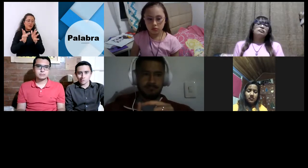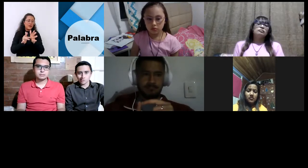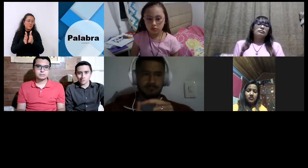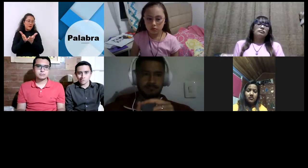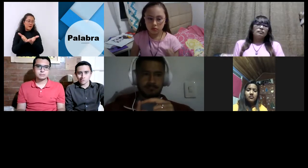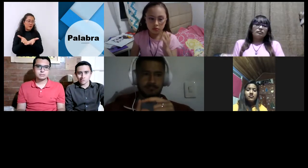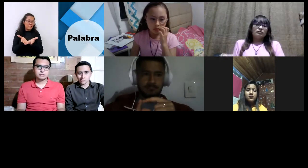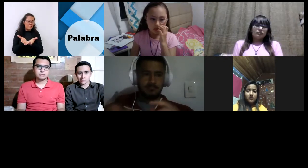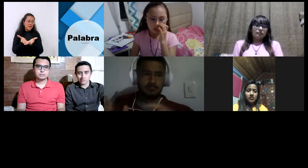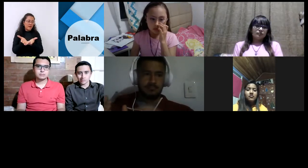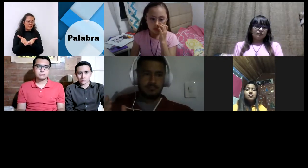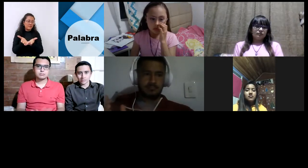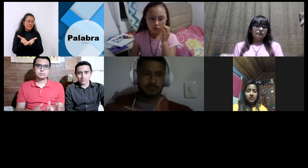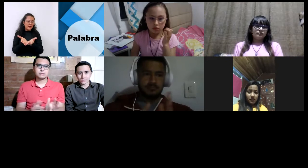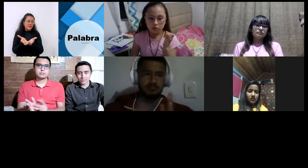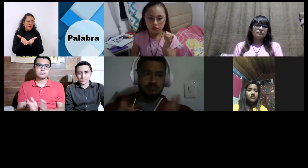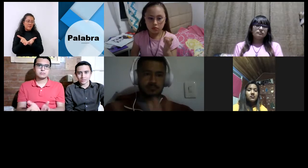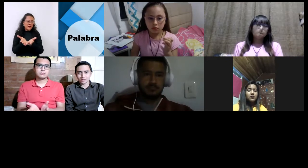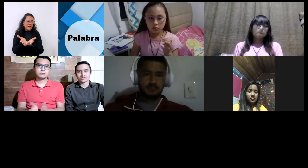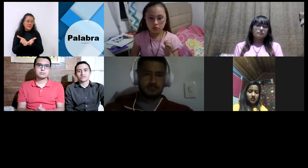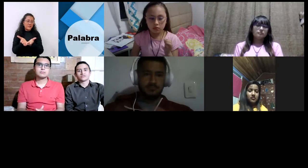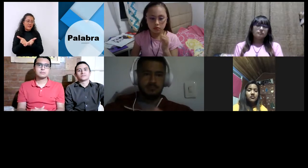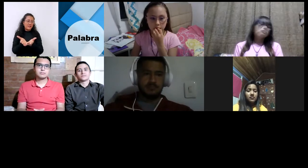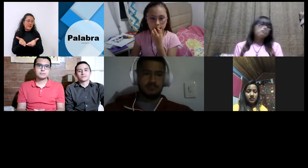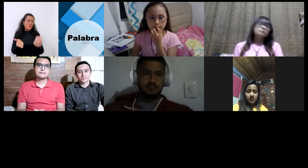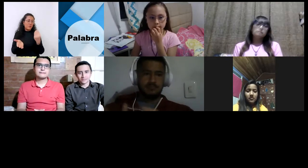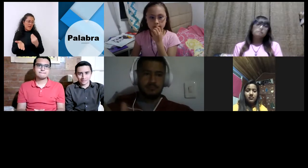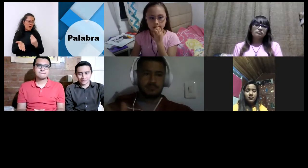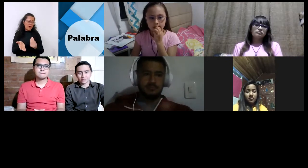siempre hago la Biblia, para que ellos se entiendan como mejor.